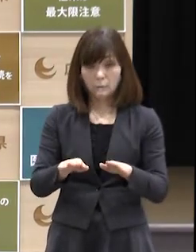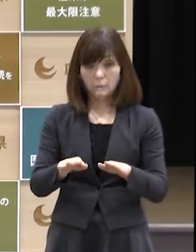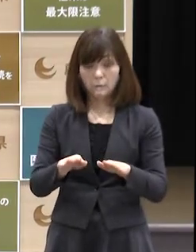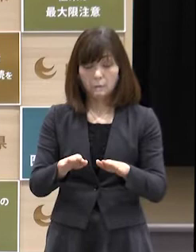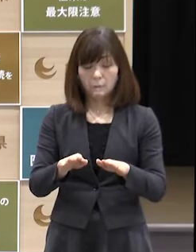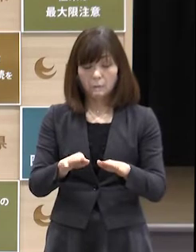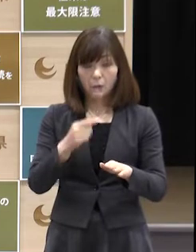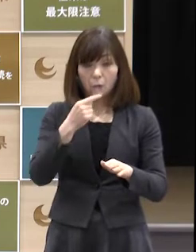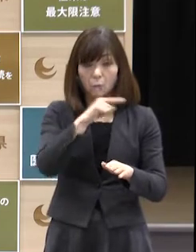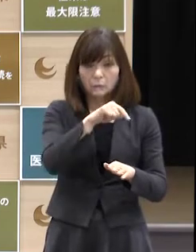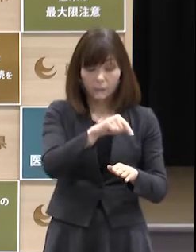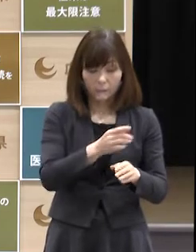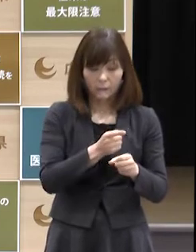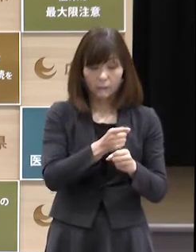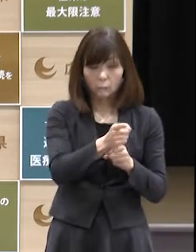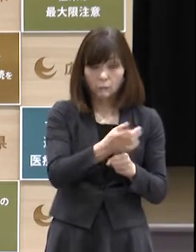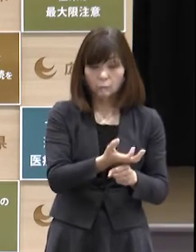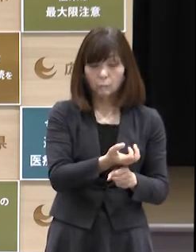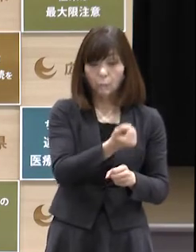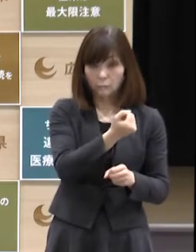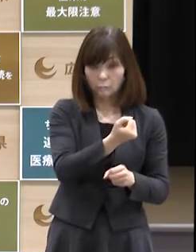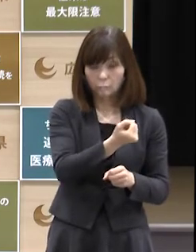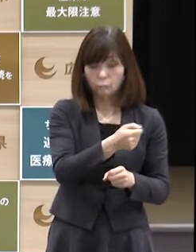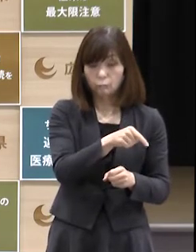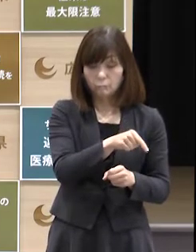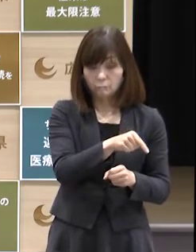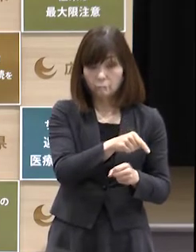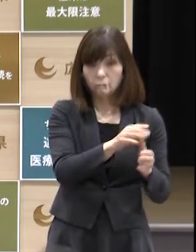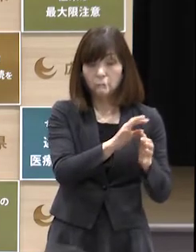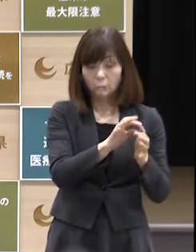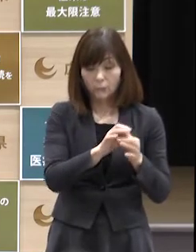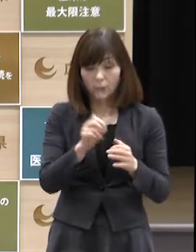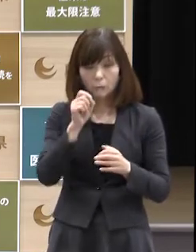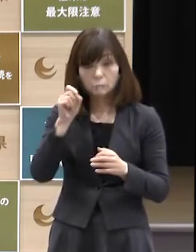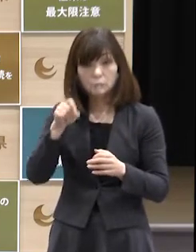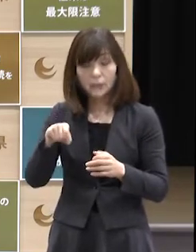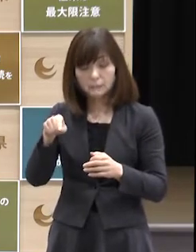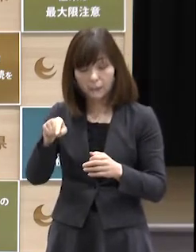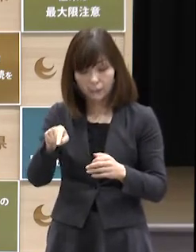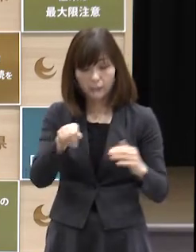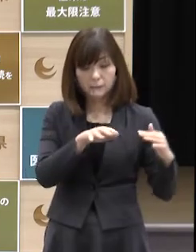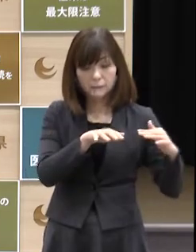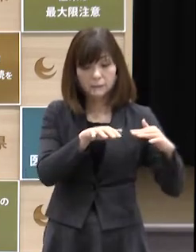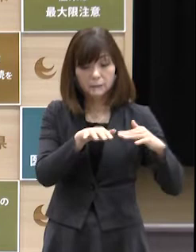ロシアが核兵器を持っているからこそですね、そのウクライナの侵攻を、